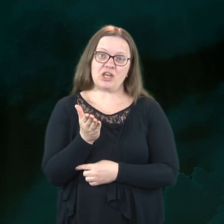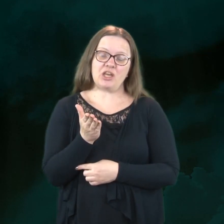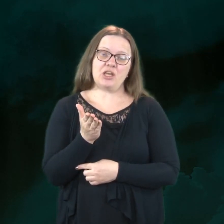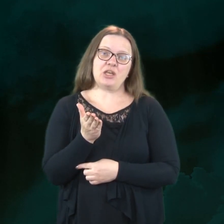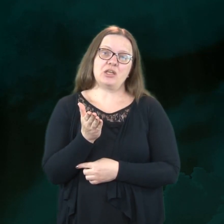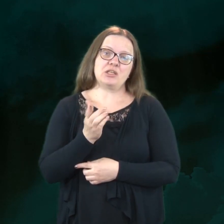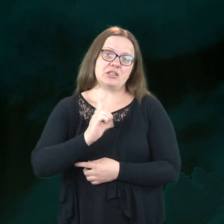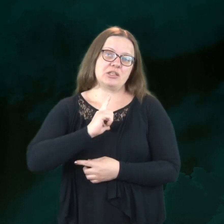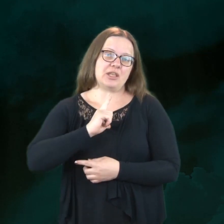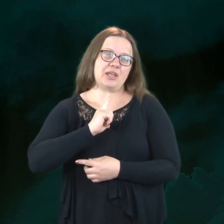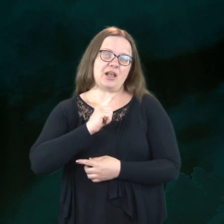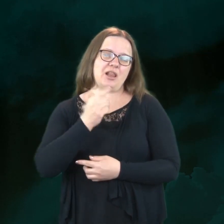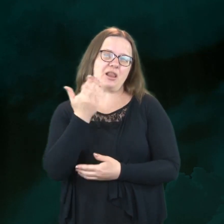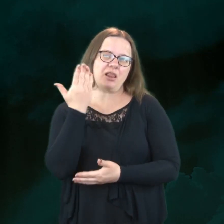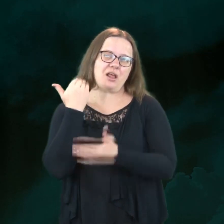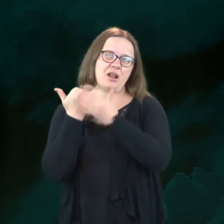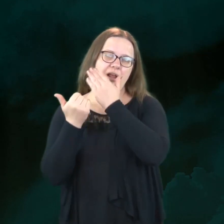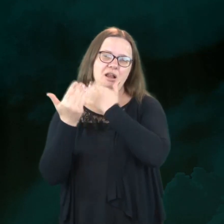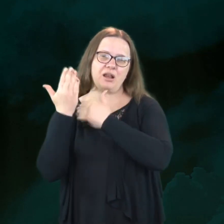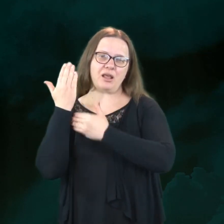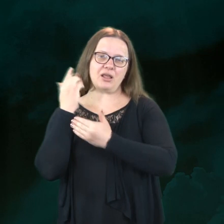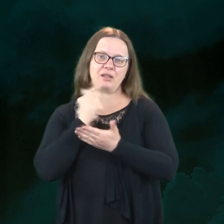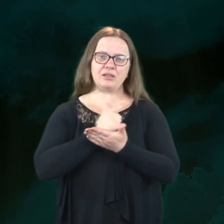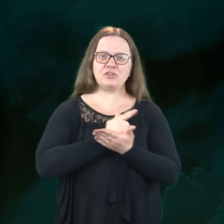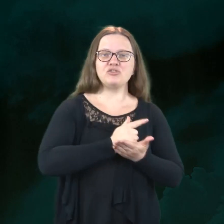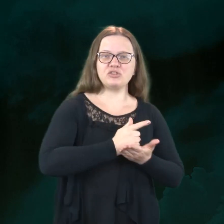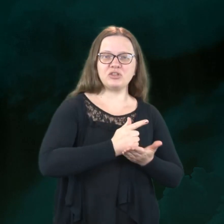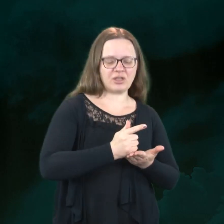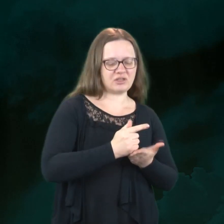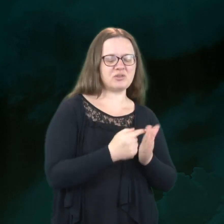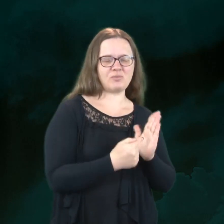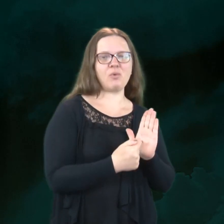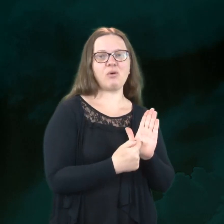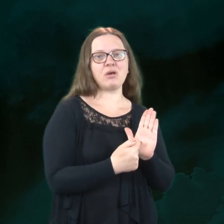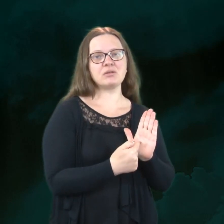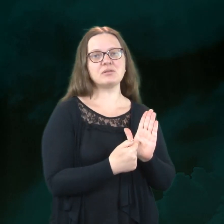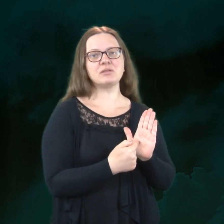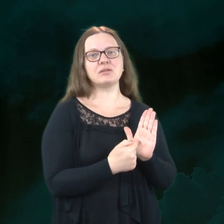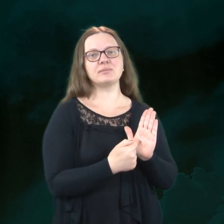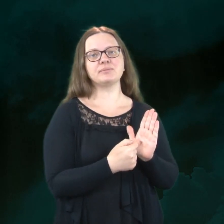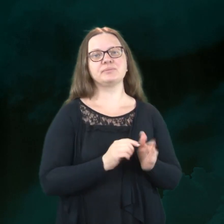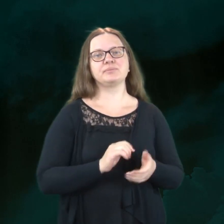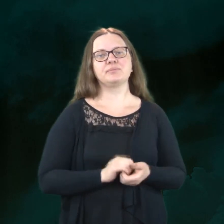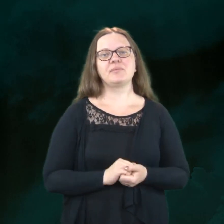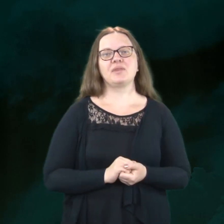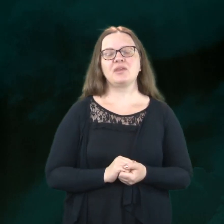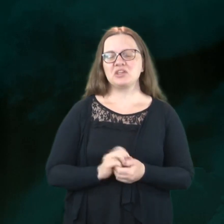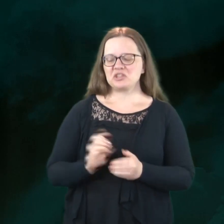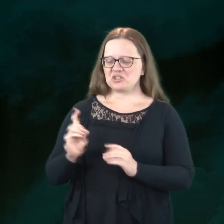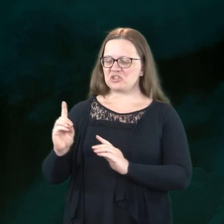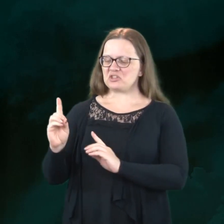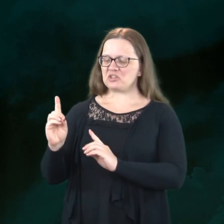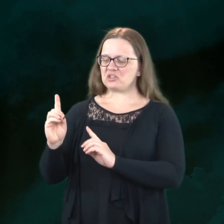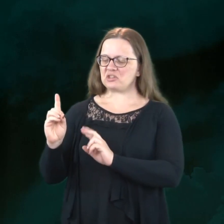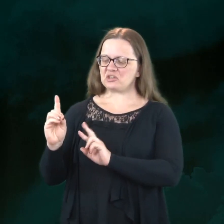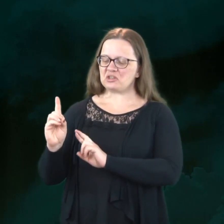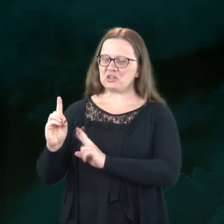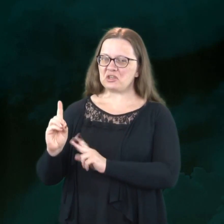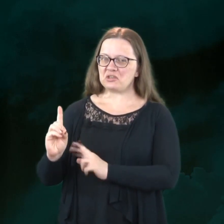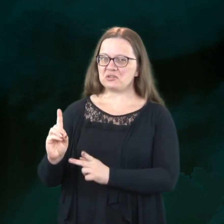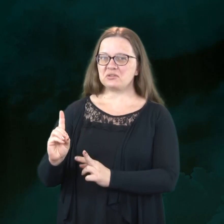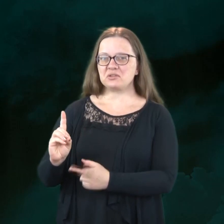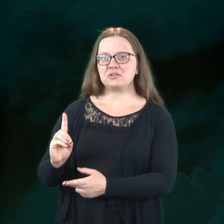fala melhor sobre isso. Então, a mitologia grega fala desses deuses, e o principal deus